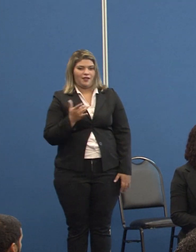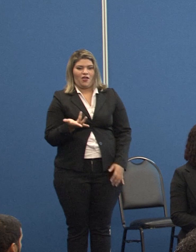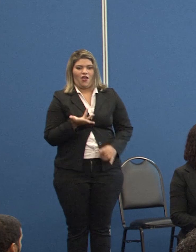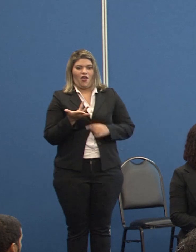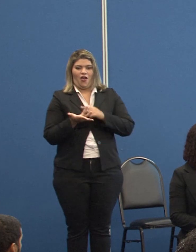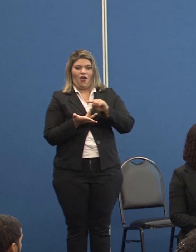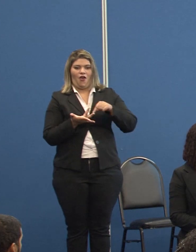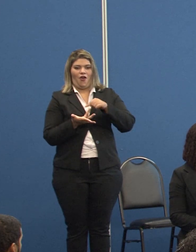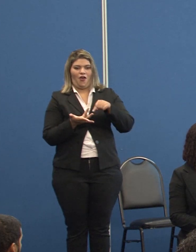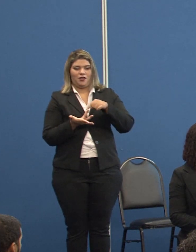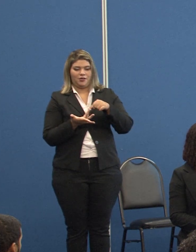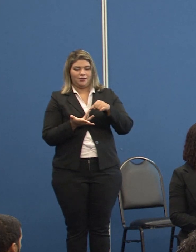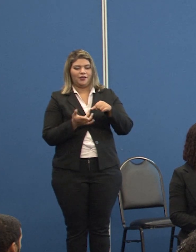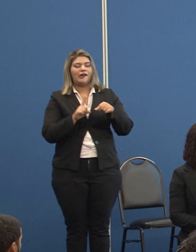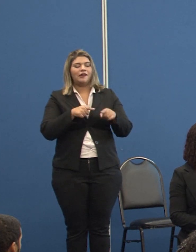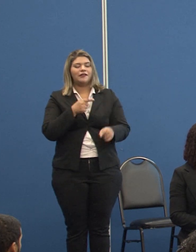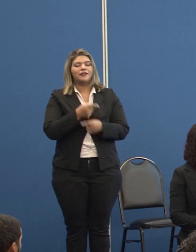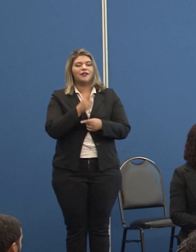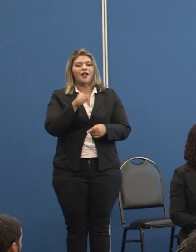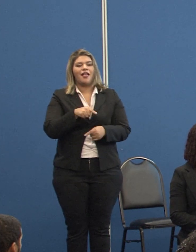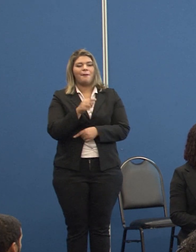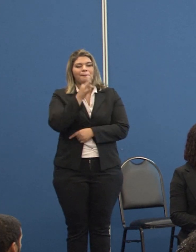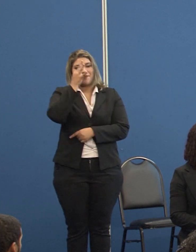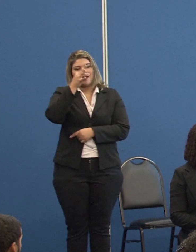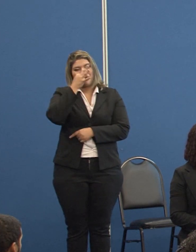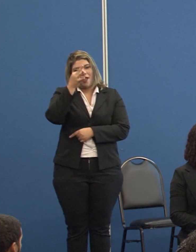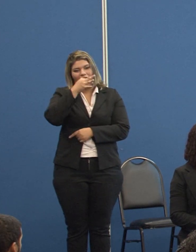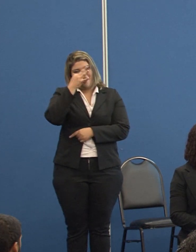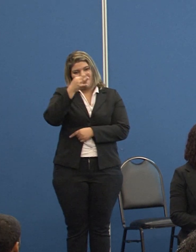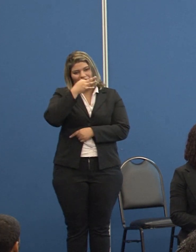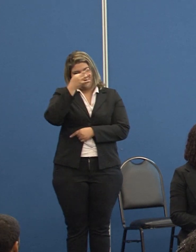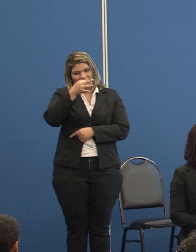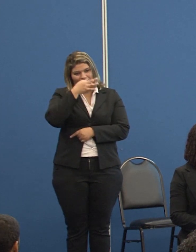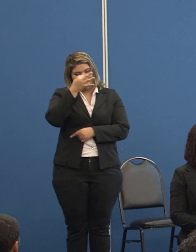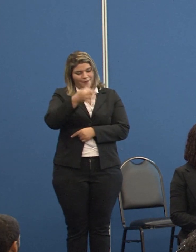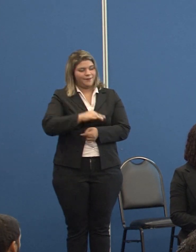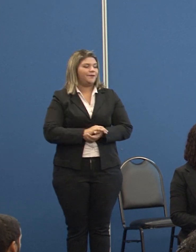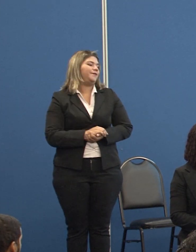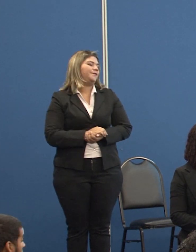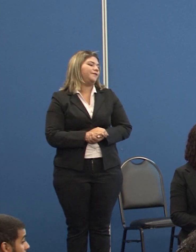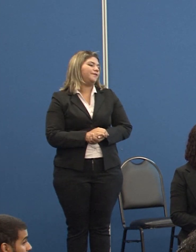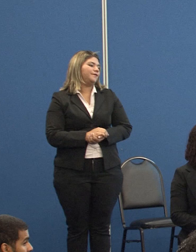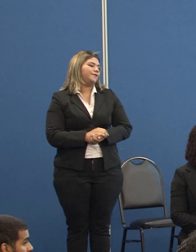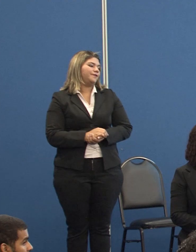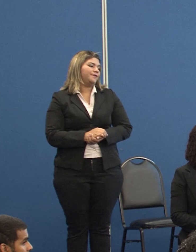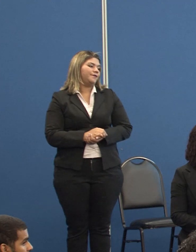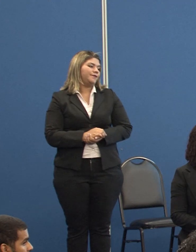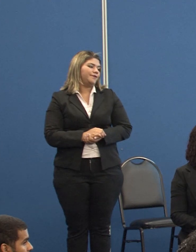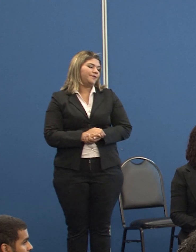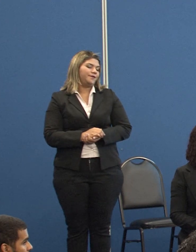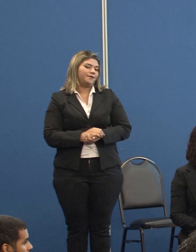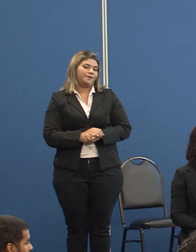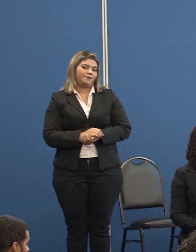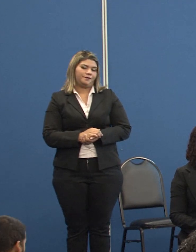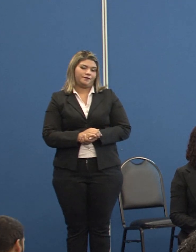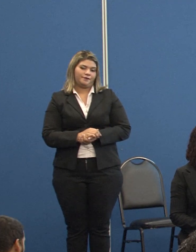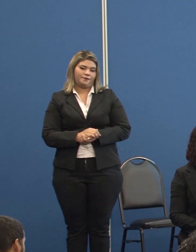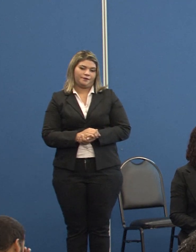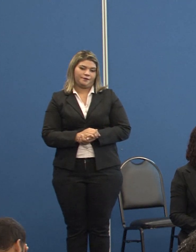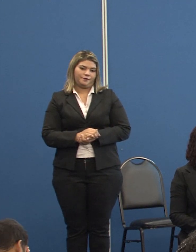nessa estação da primavera. E aí ele vai ter a resposta na parte do interior do